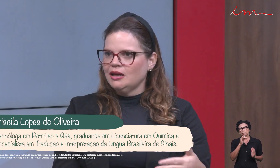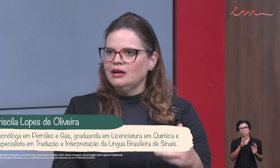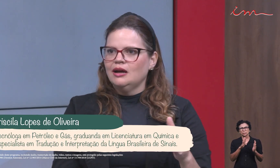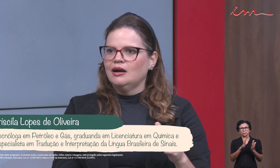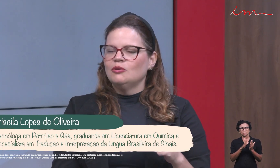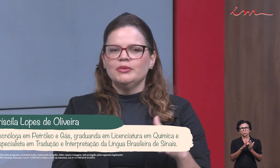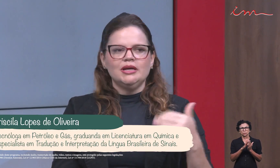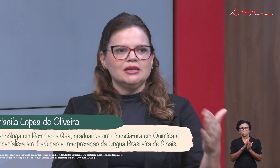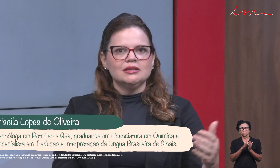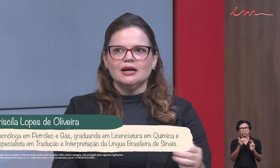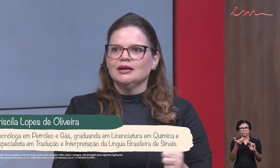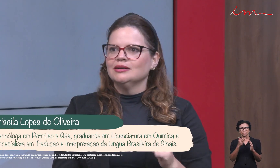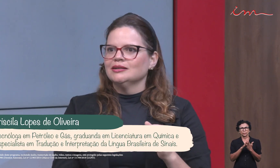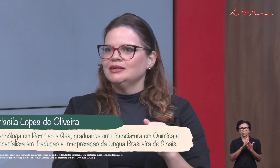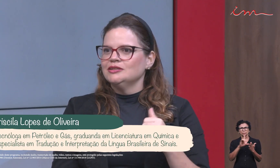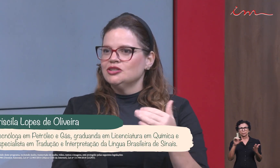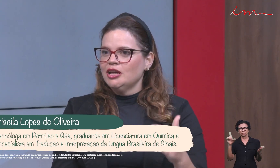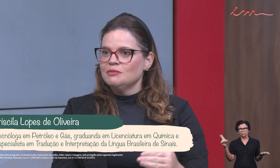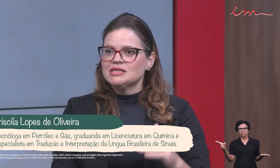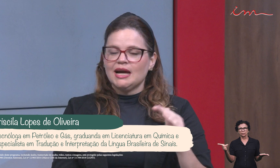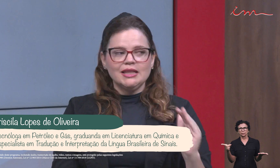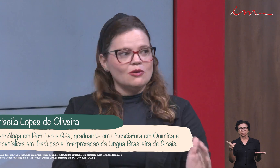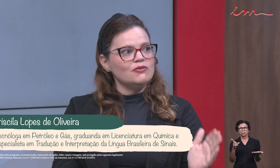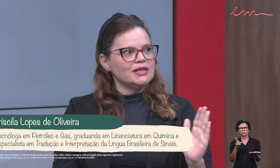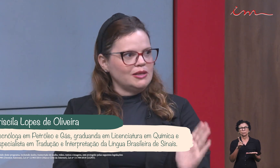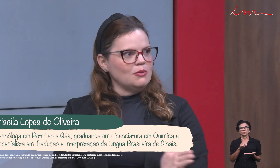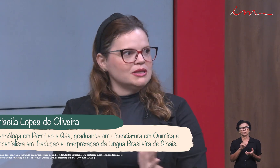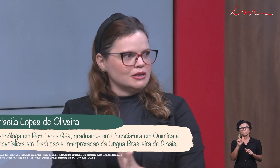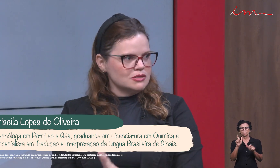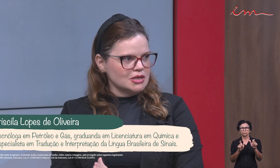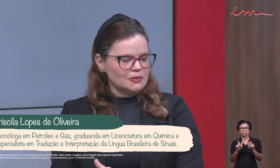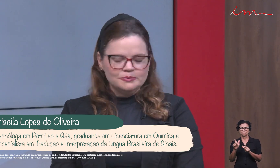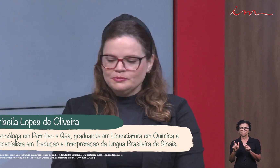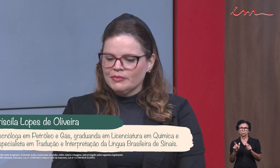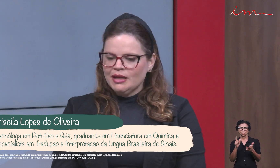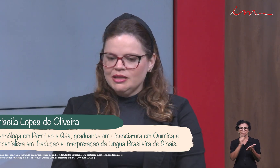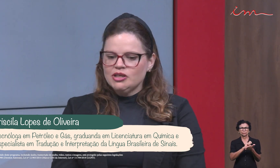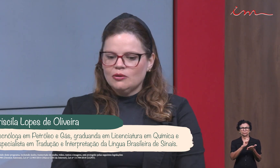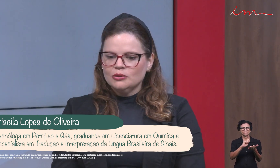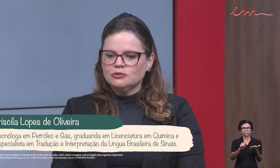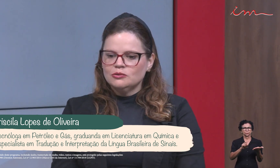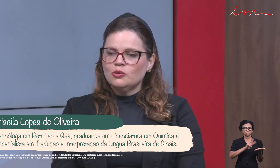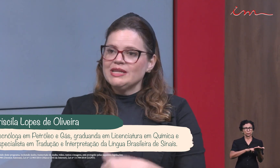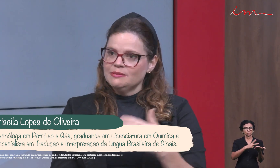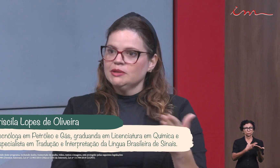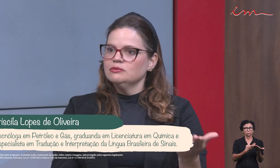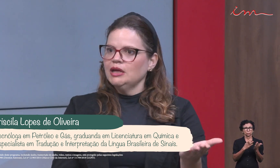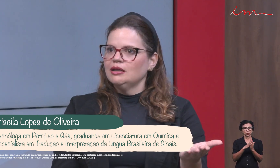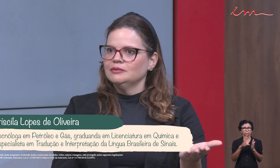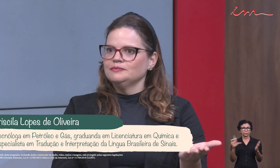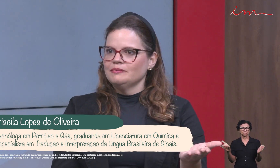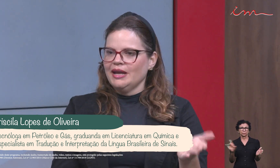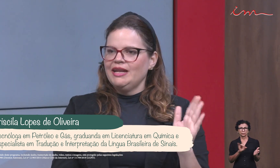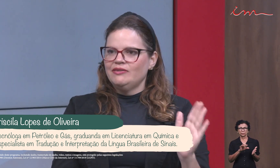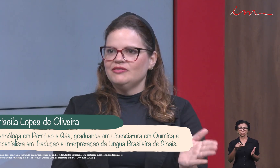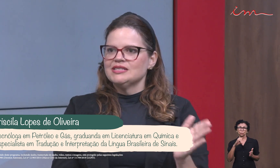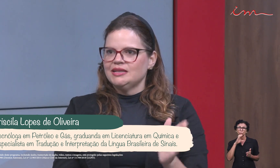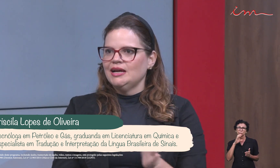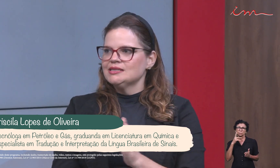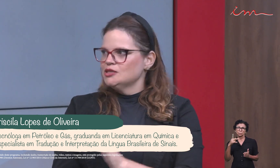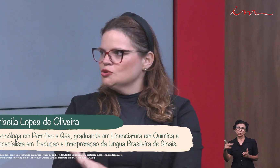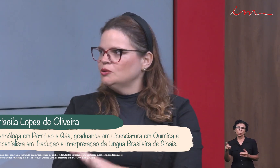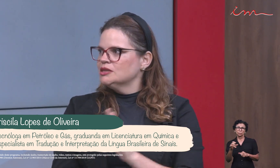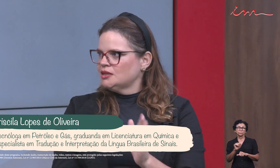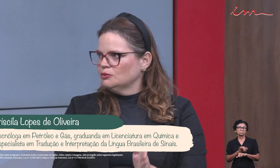bíblicas, né, a Almeida, King James, cada um vai ter uma tradução e de acordo com o conhecimento dele. Ele vai